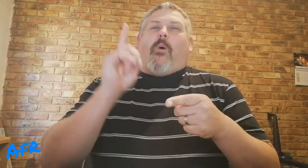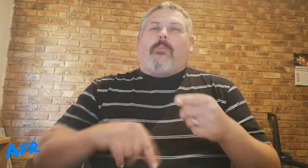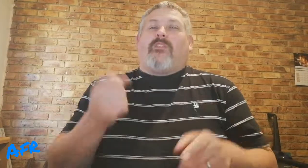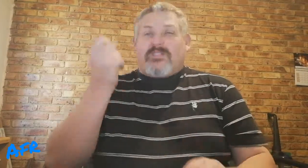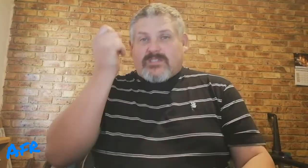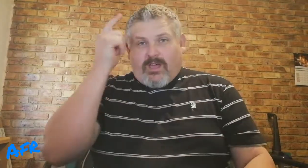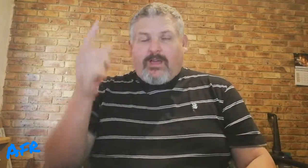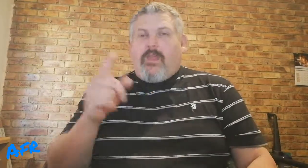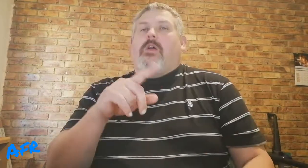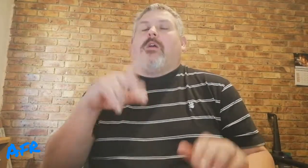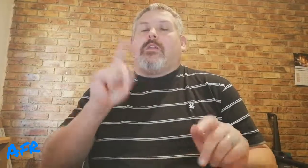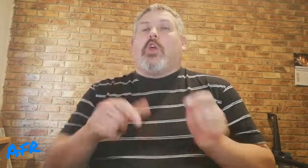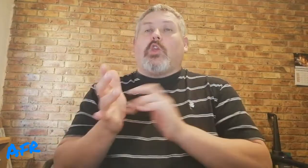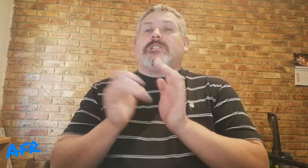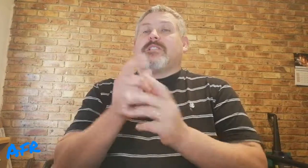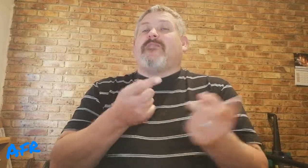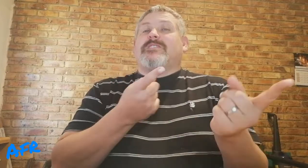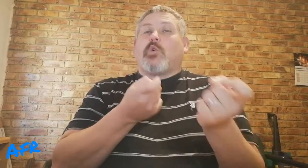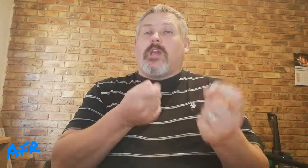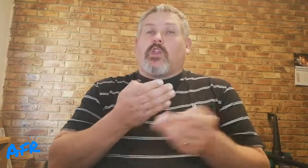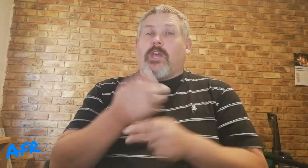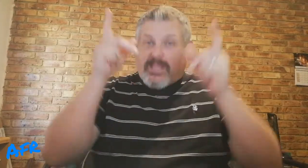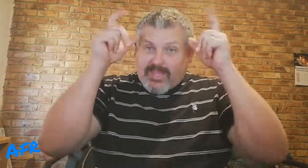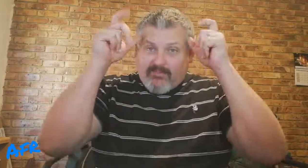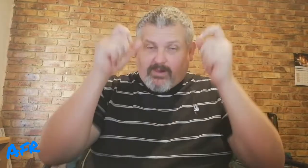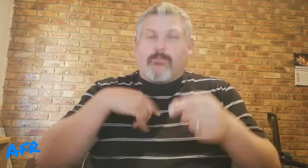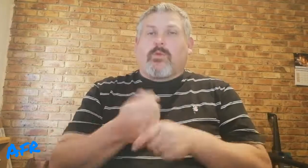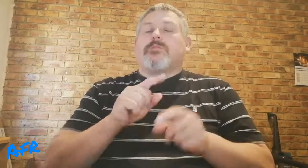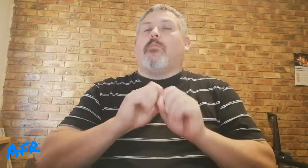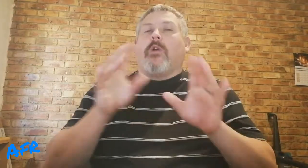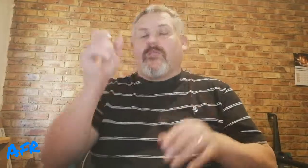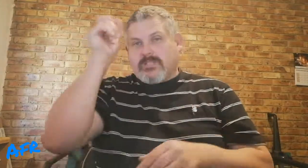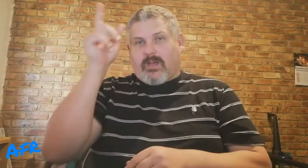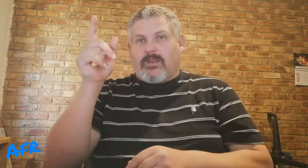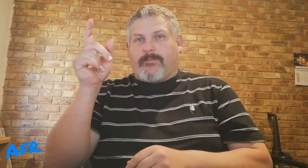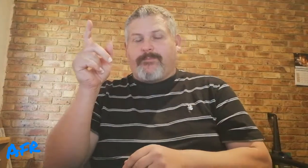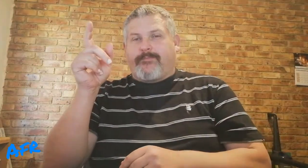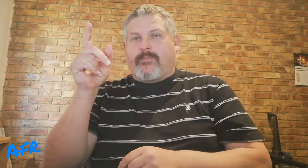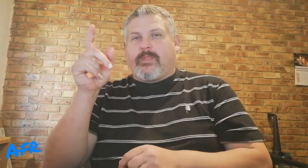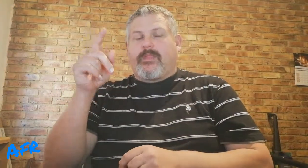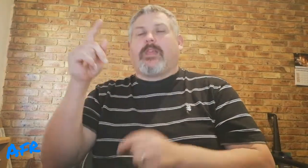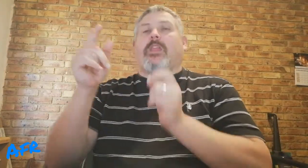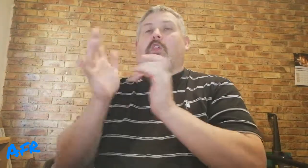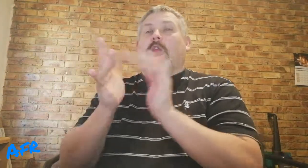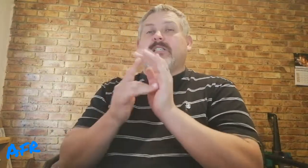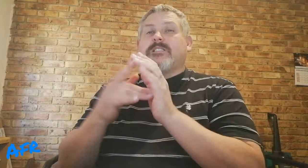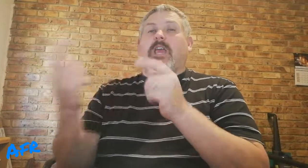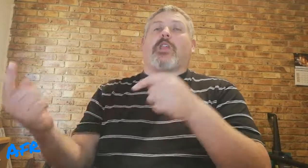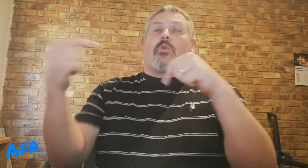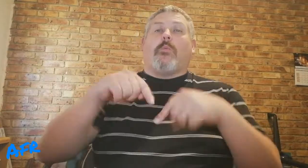Om te verstaan deur Jesus' versoeking deur die duiwel, moet ons mooi verstaan dat Jesus is gekom